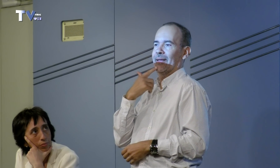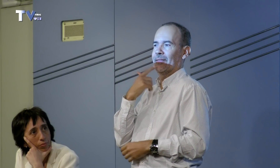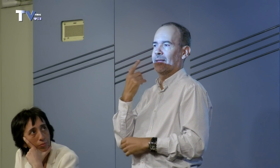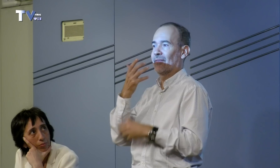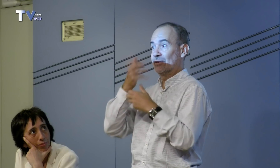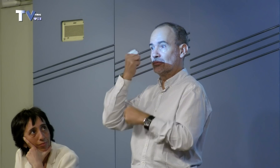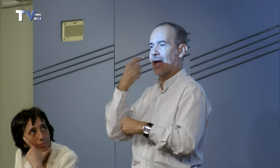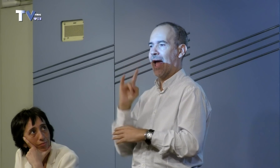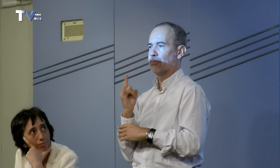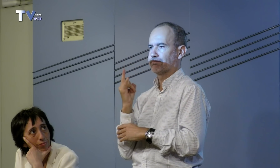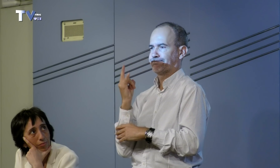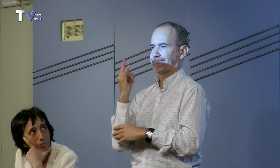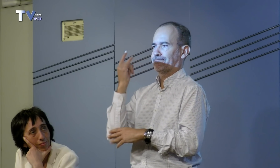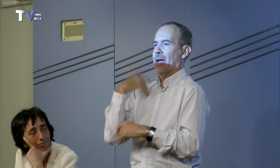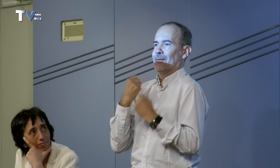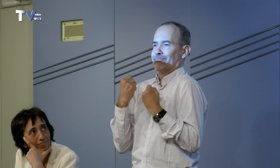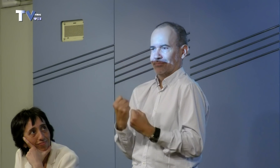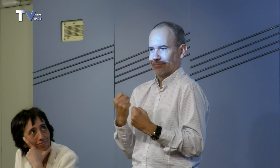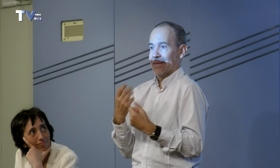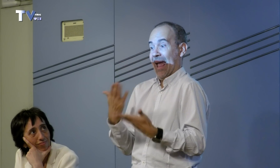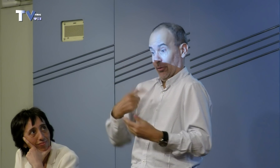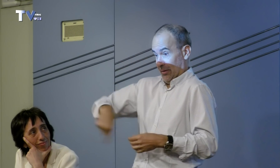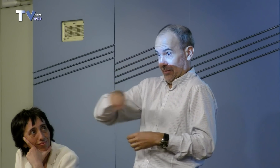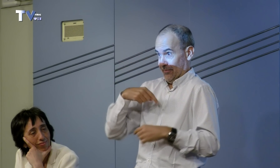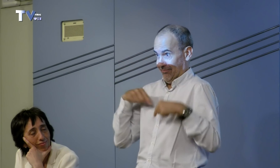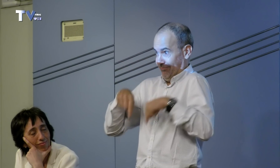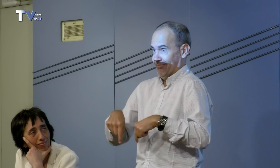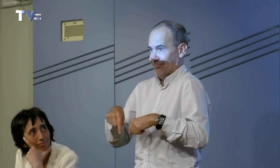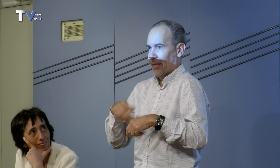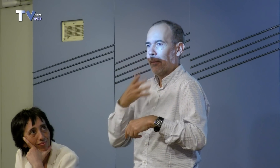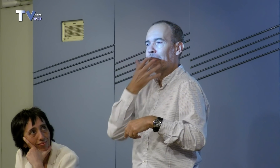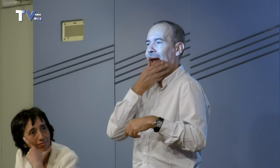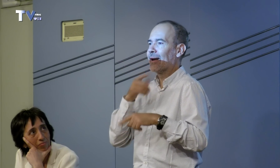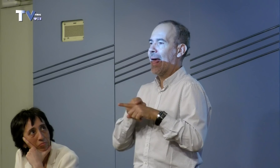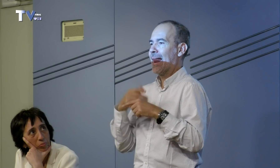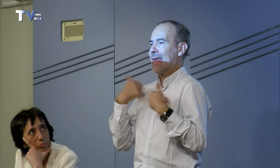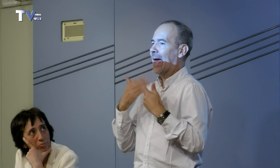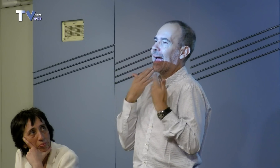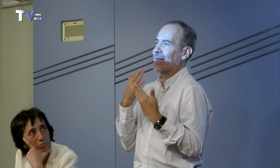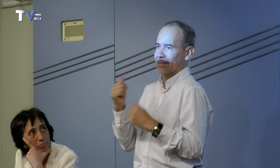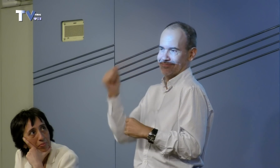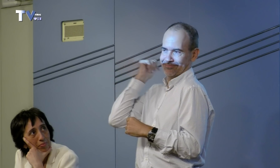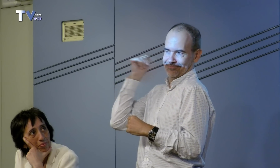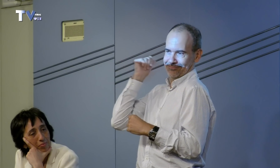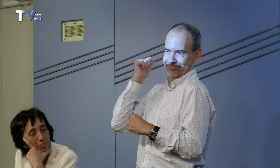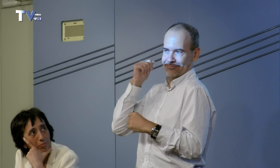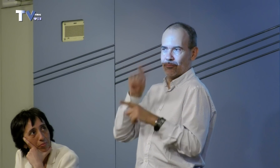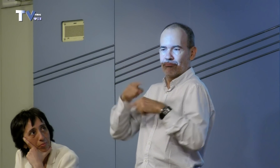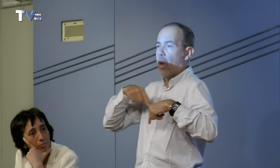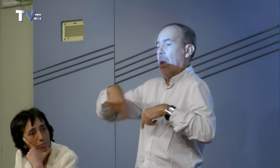ajudar a poder accedir a la societat. Però bé, es va posar la llavor i ara tenim un arbre força